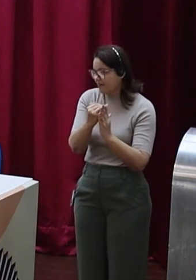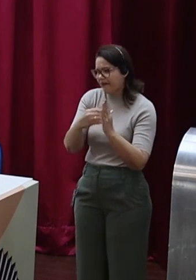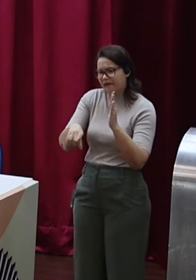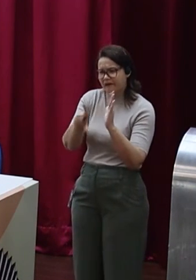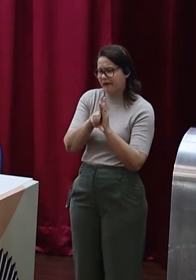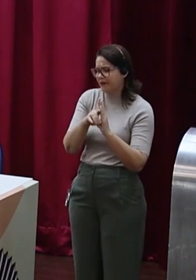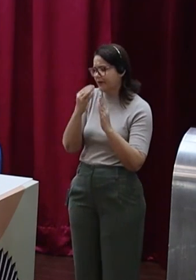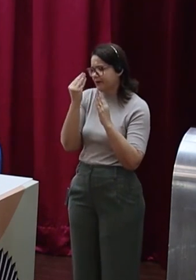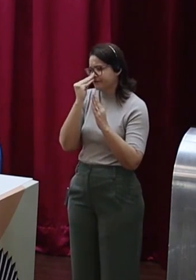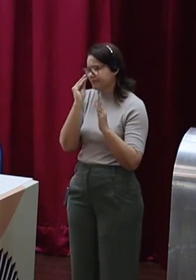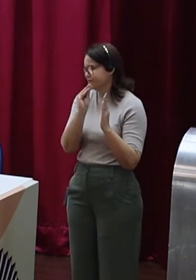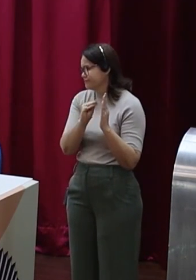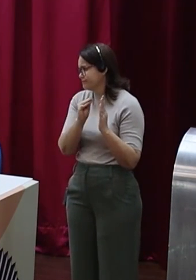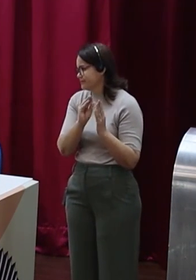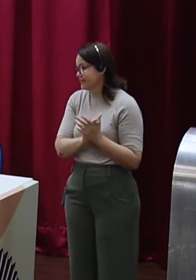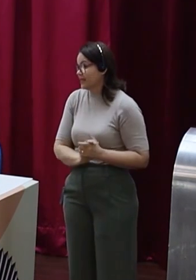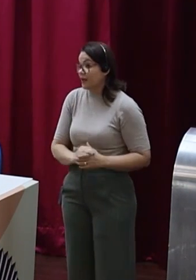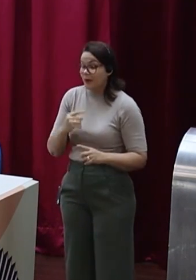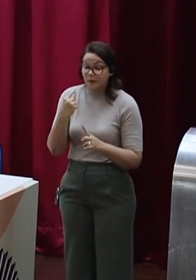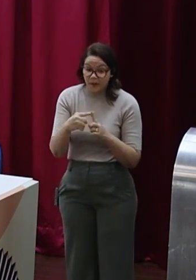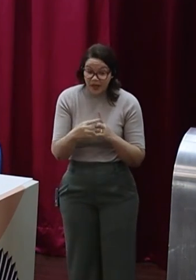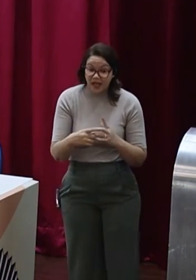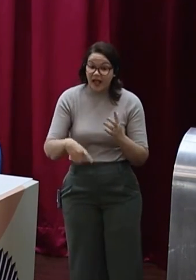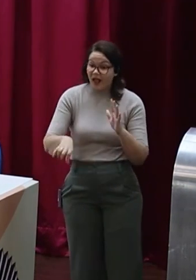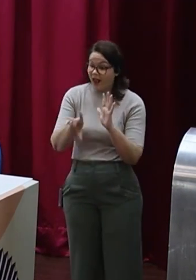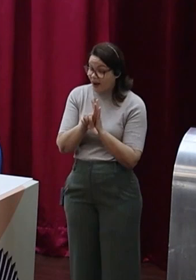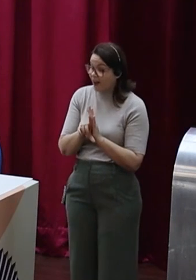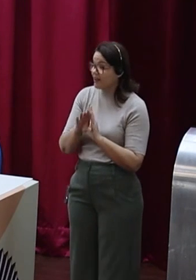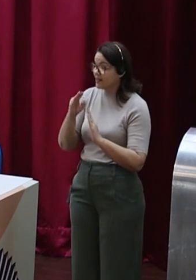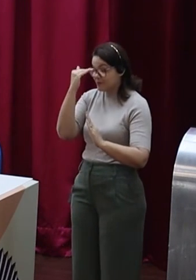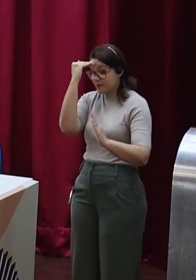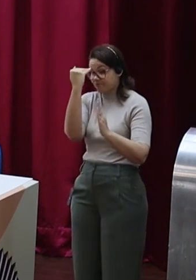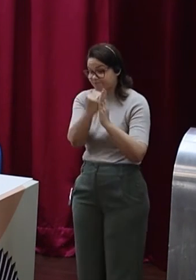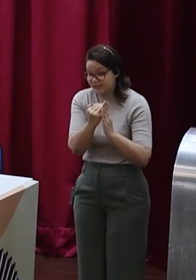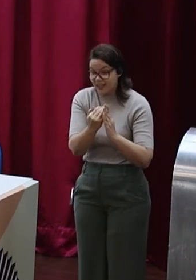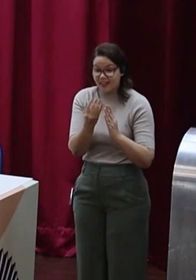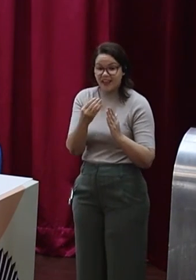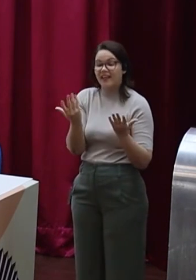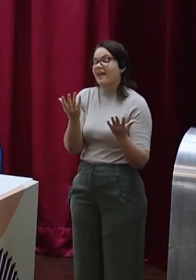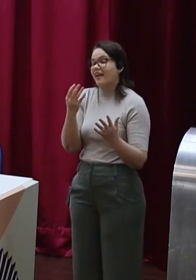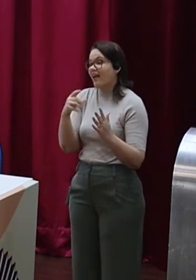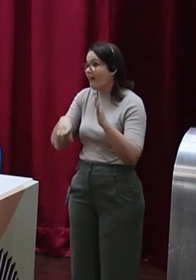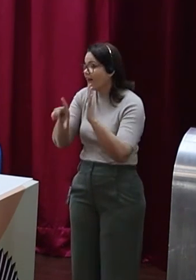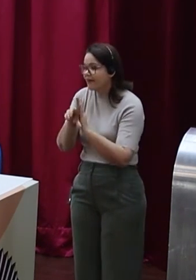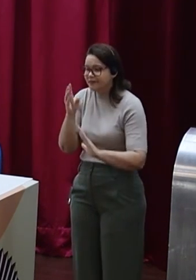lei que pega é a lei que é promulgada e é executada. E a lei que não pega, ela é uma